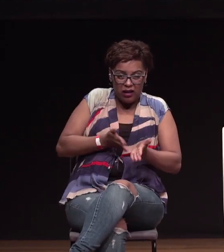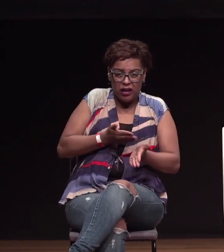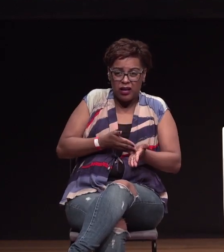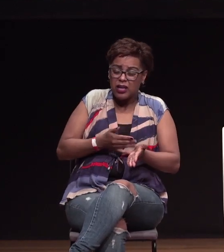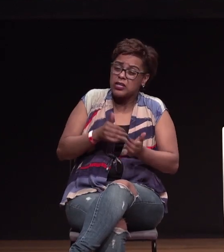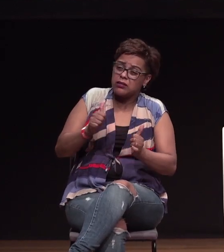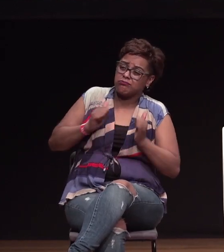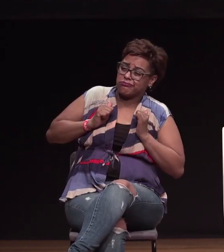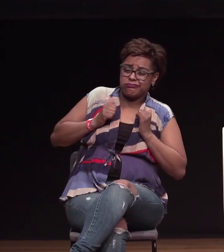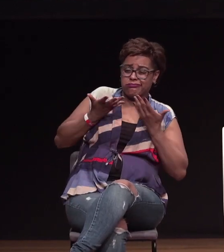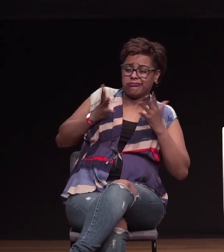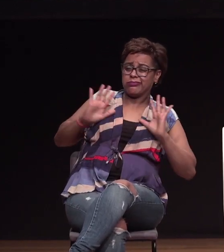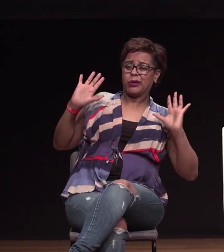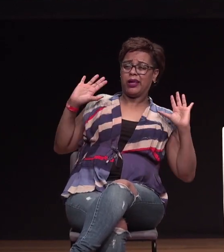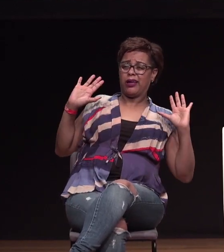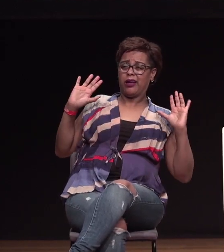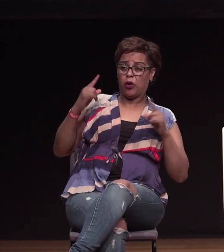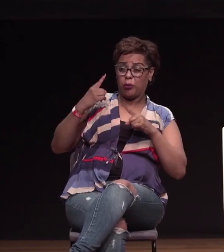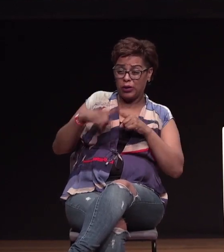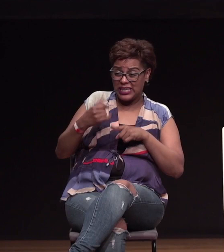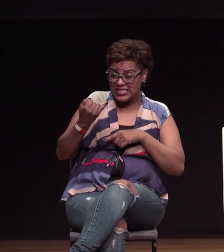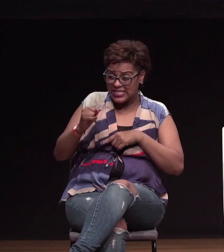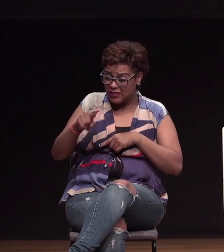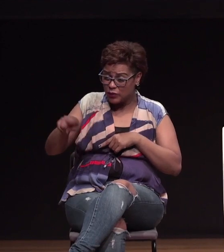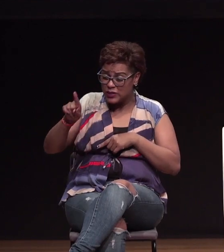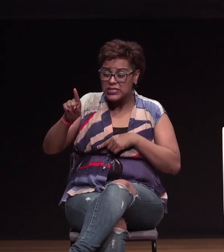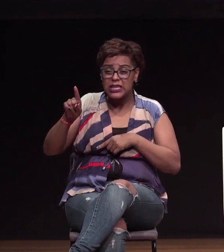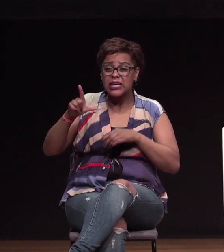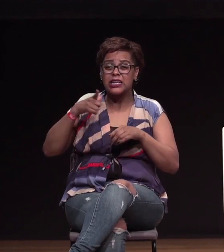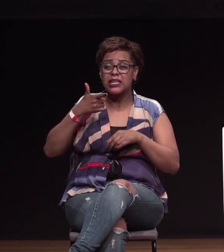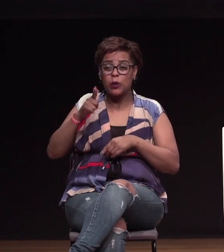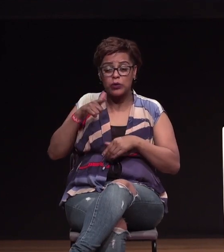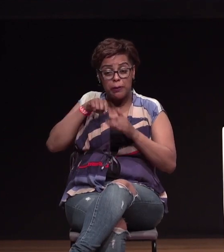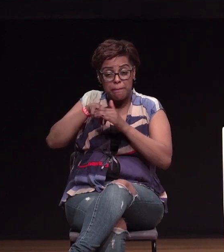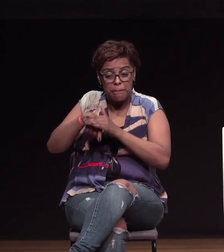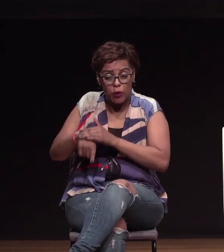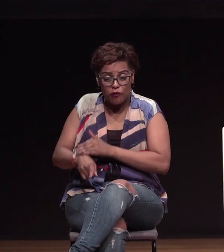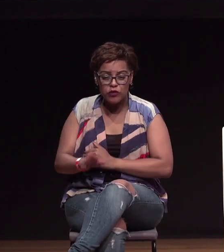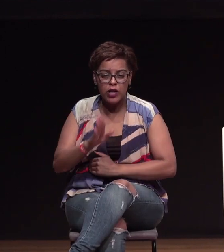Não precisa me citar se é para não falar do meu trabalho.